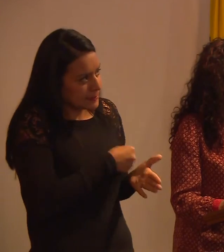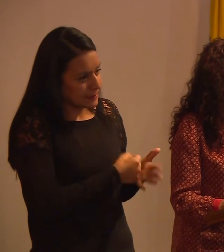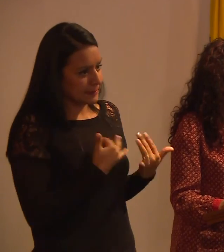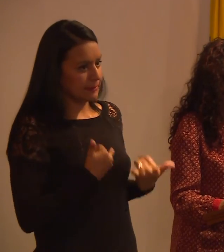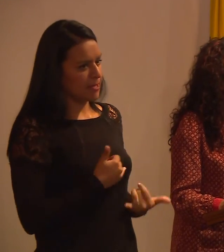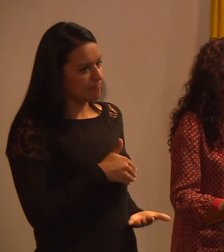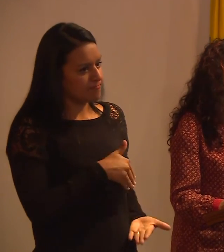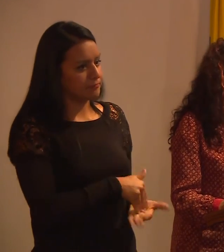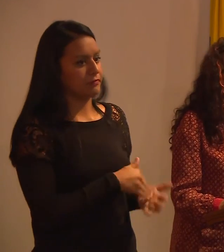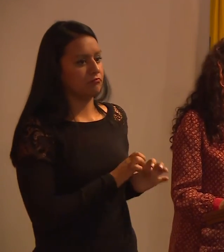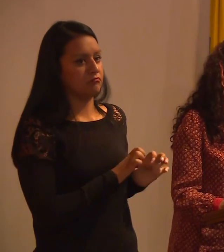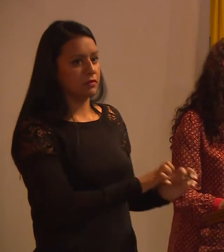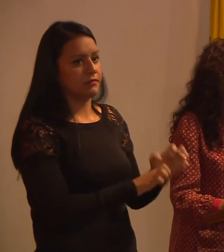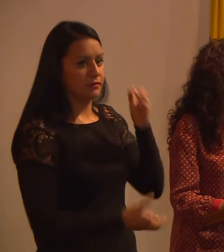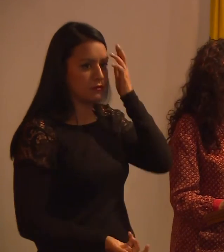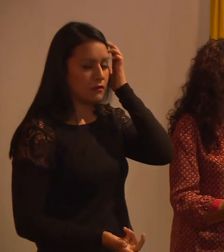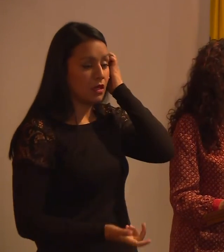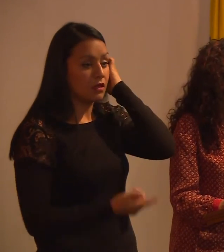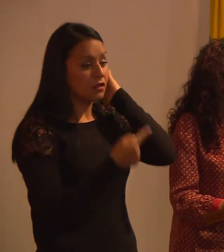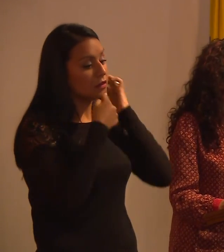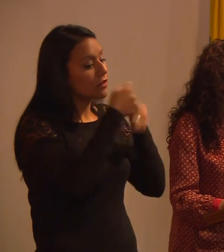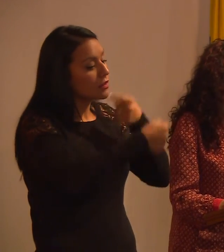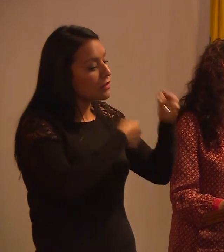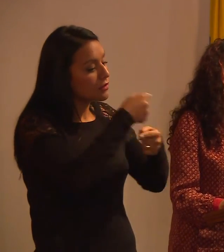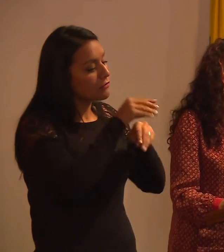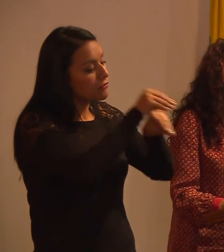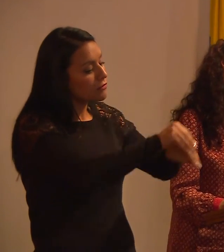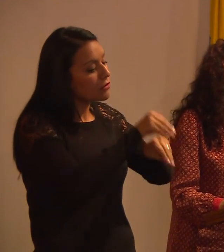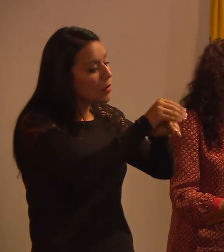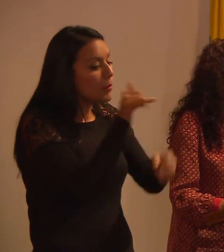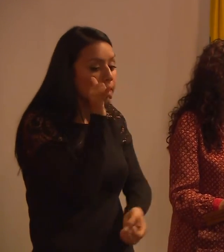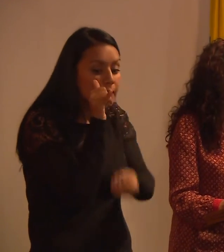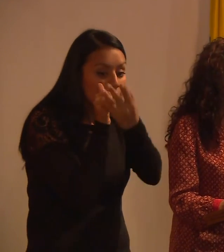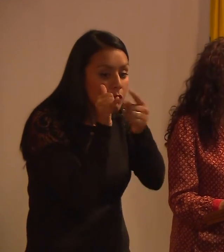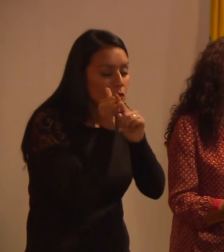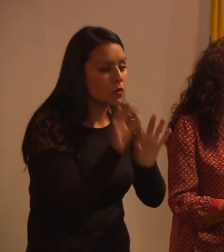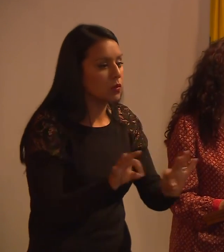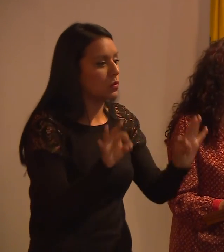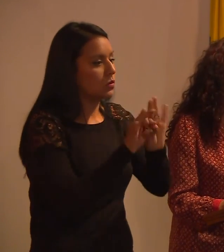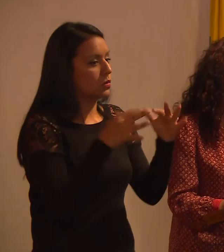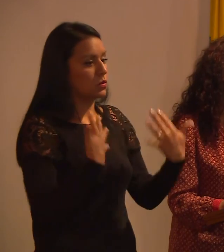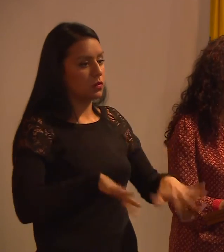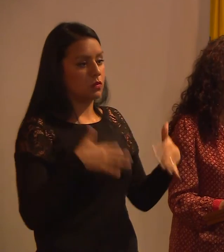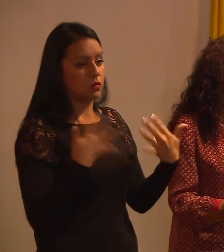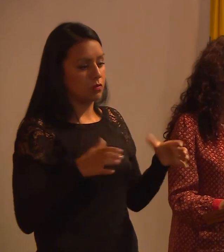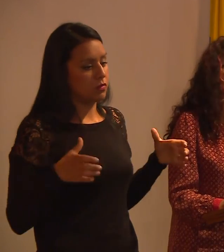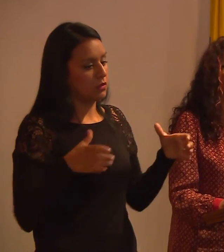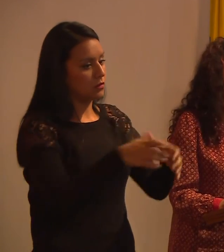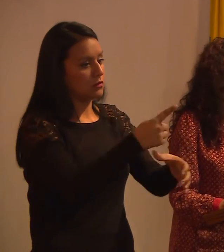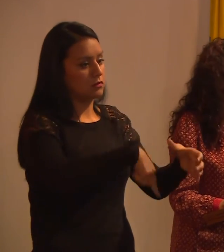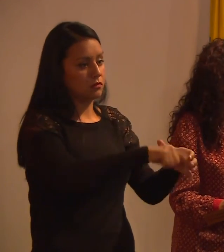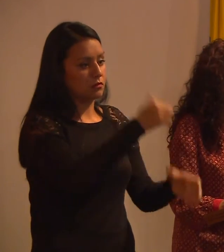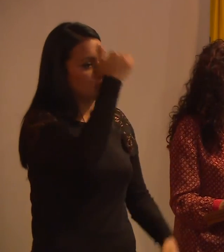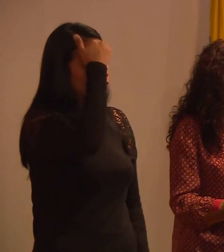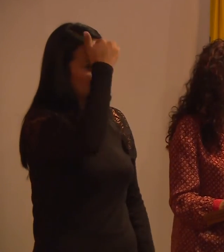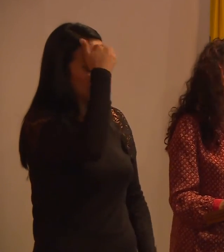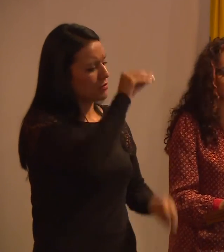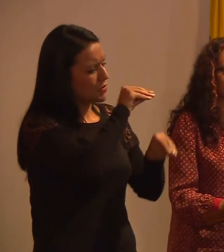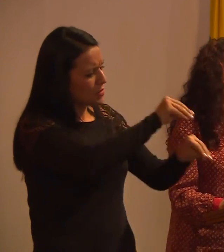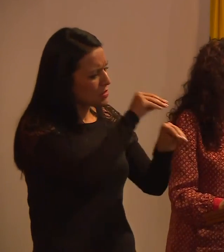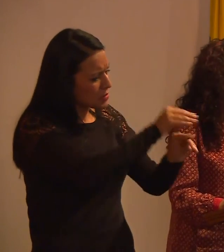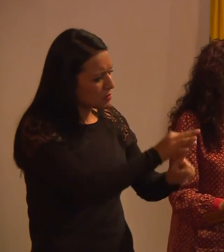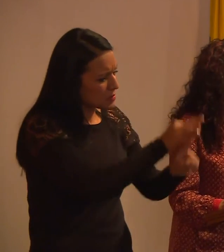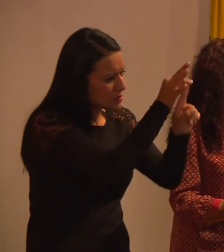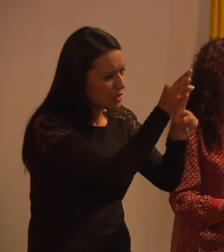ya, sosteniendo que la formación pedagógica es el núcleo fundante para nuestros colegas, que las formaciones